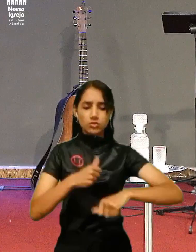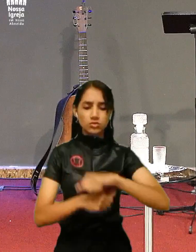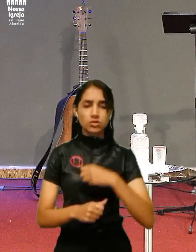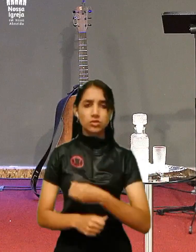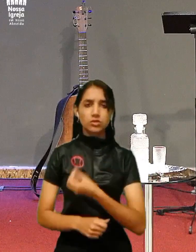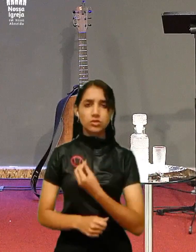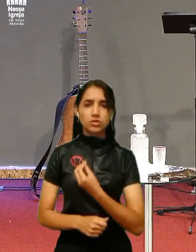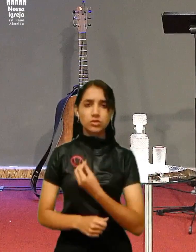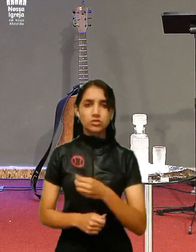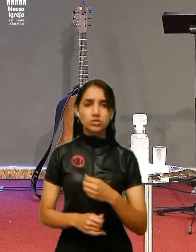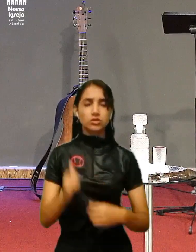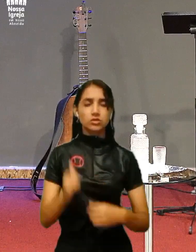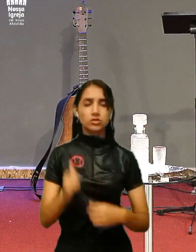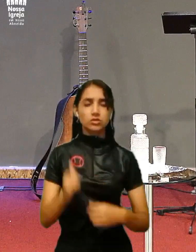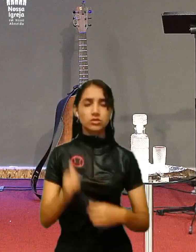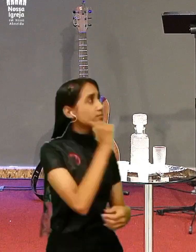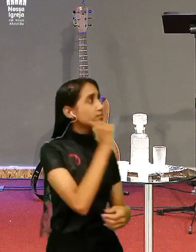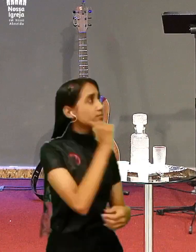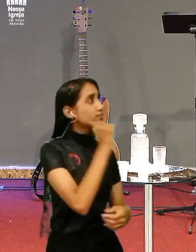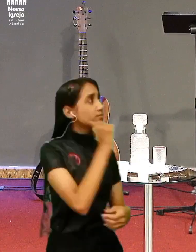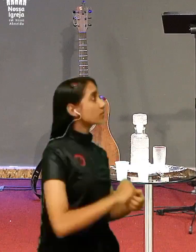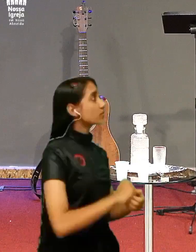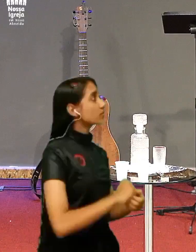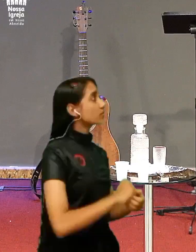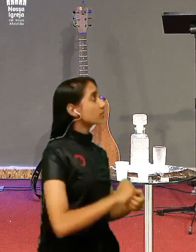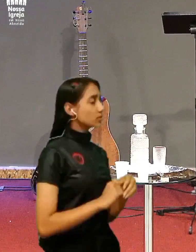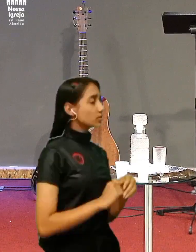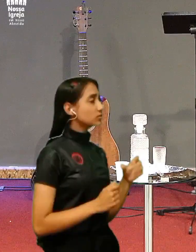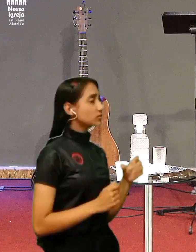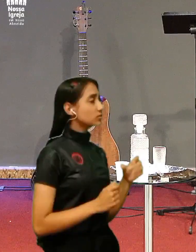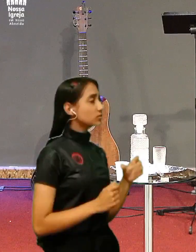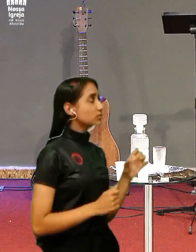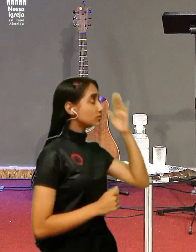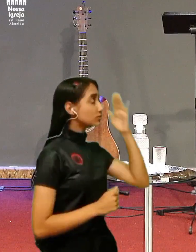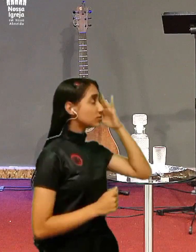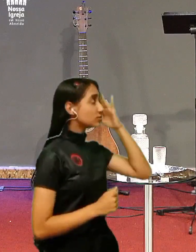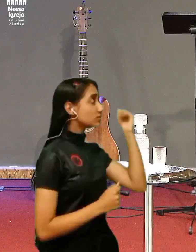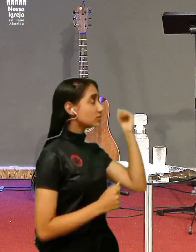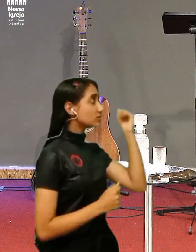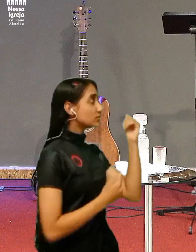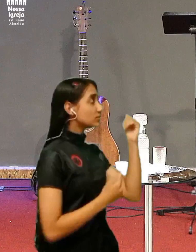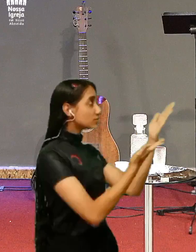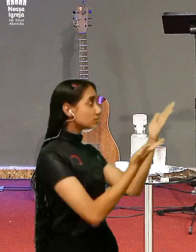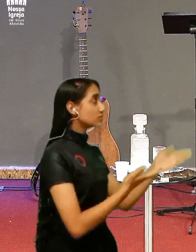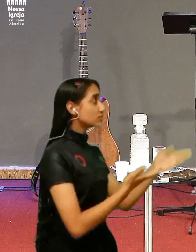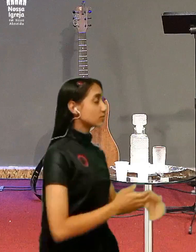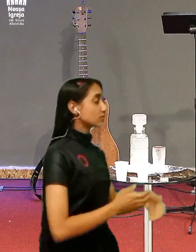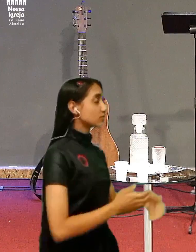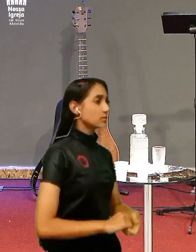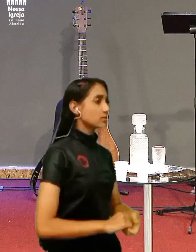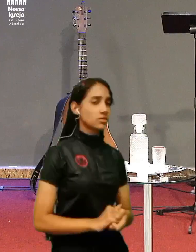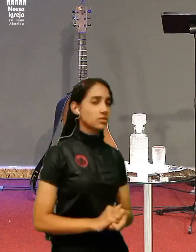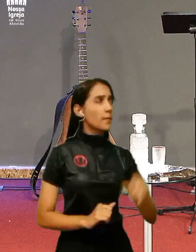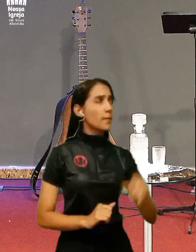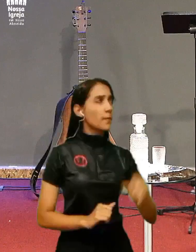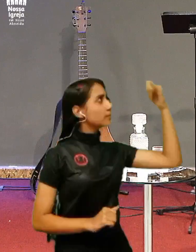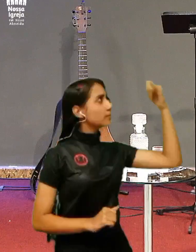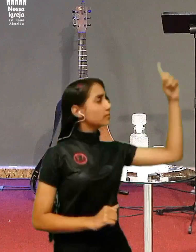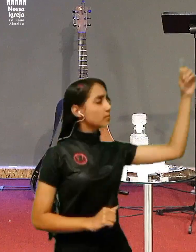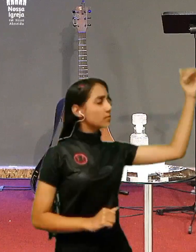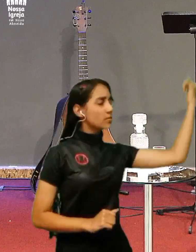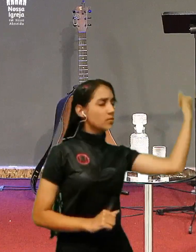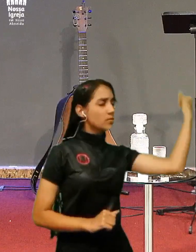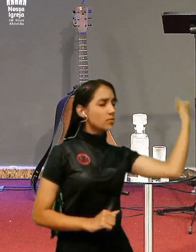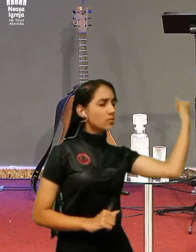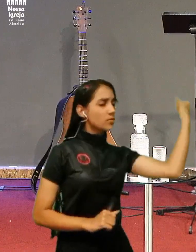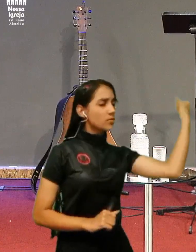sabes. Disse-me ele: profetiza esses ossos e disse-lhes: ossos secos, ouvi